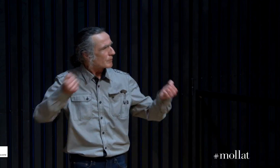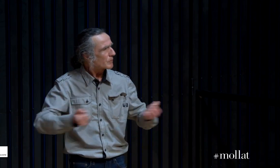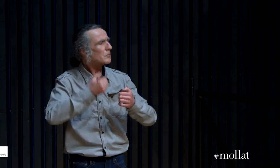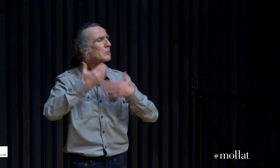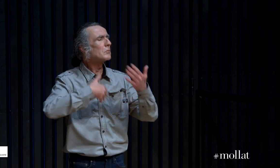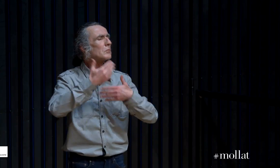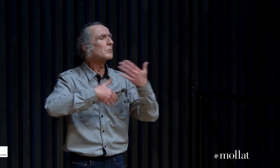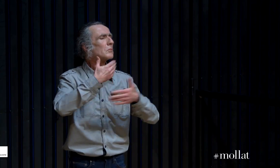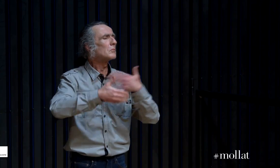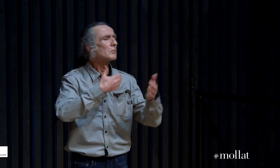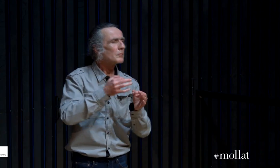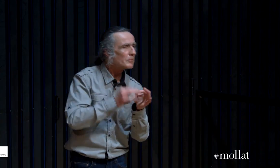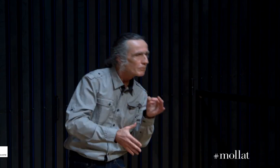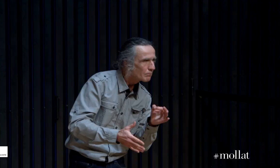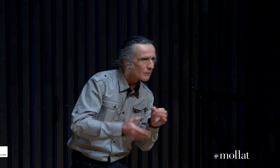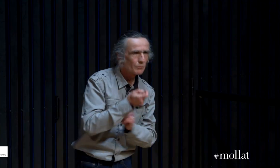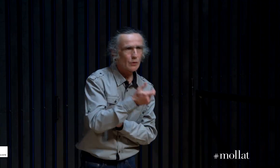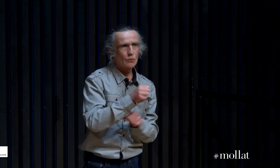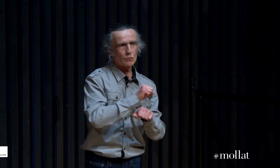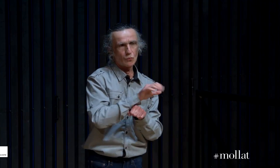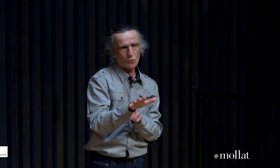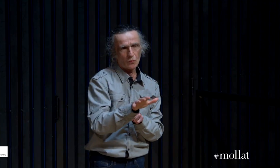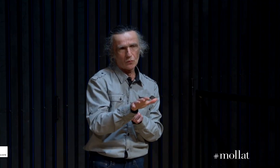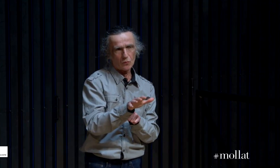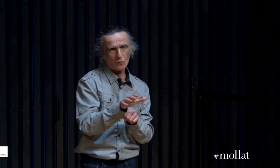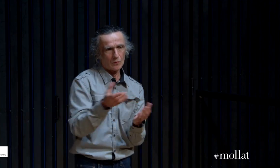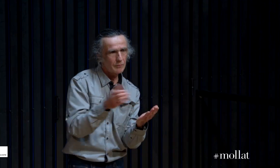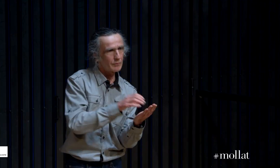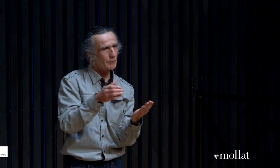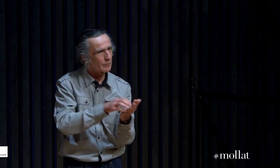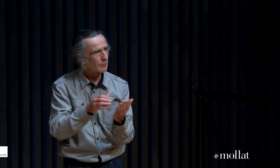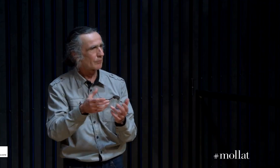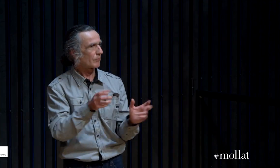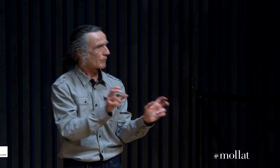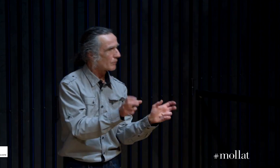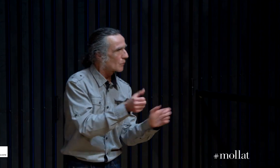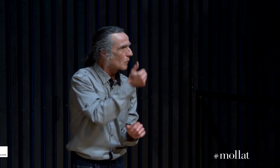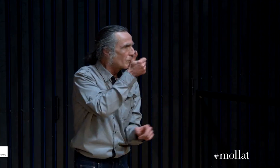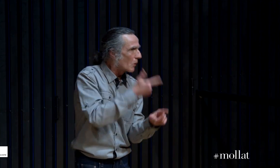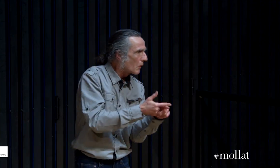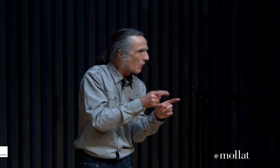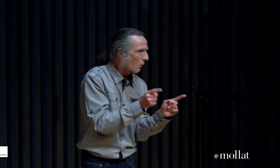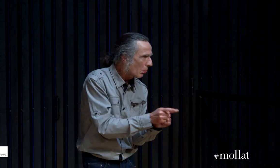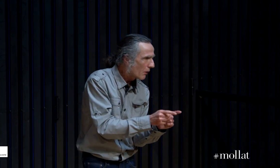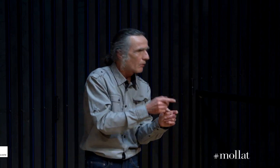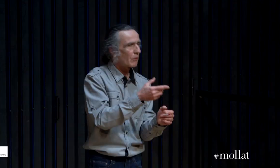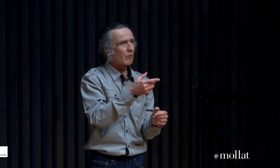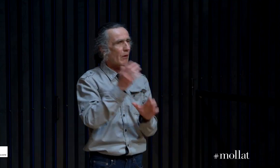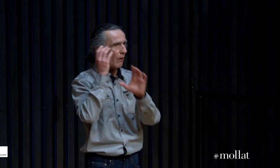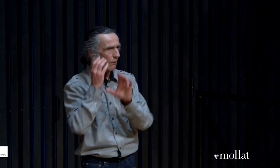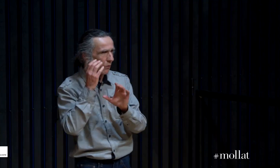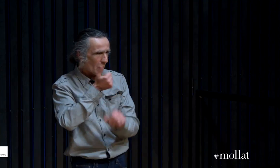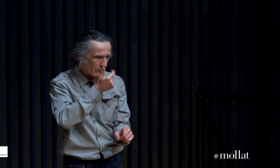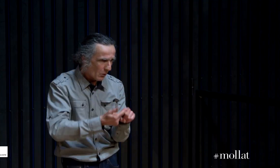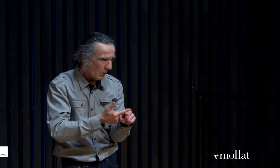On a essayé vraiment de faire parler de nous. Et le résultat, en fait, c'est qu'il y a eu très, très peu ou trop peu d'informations